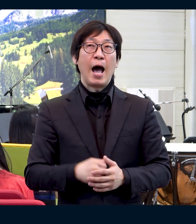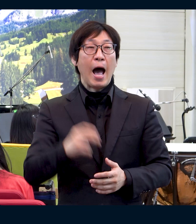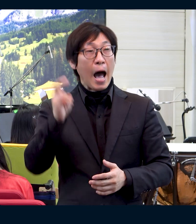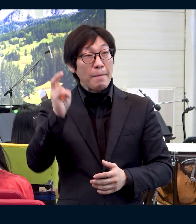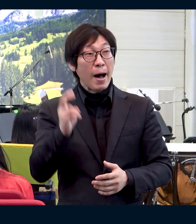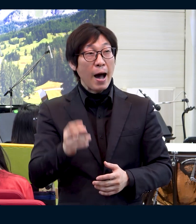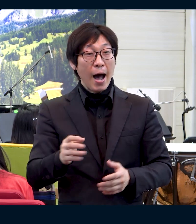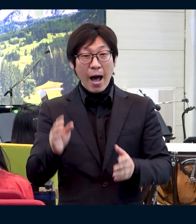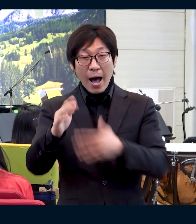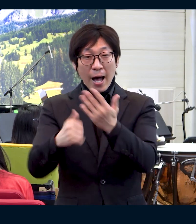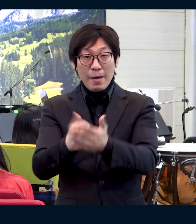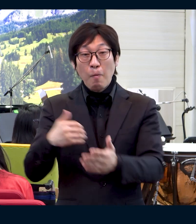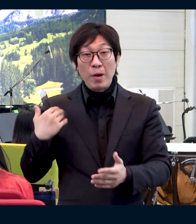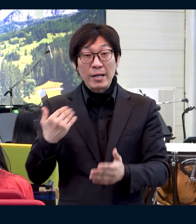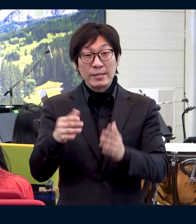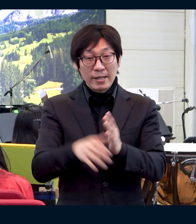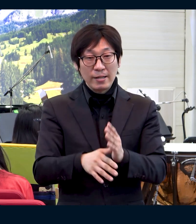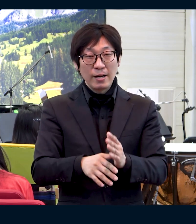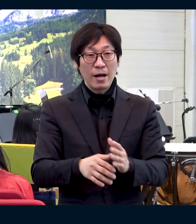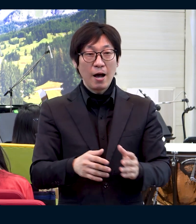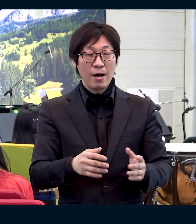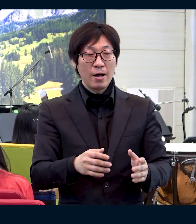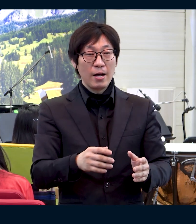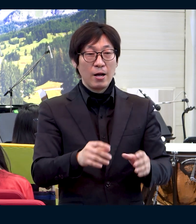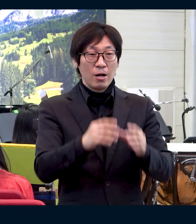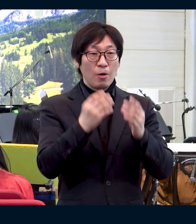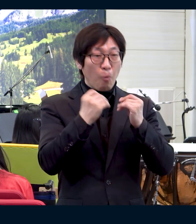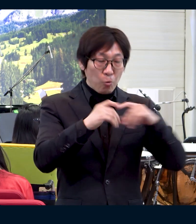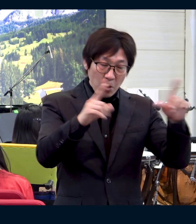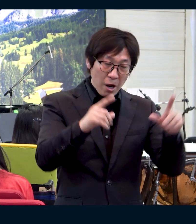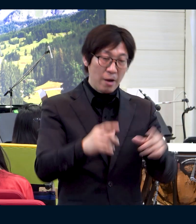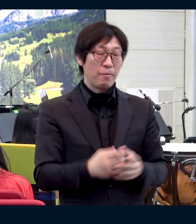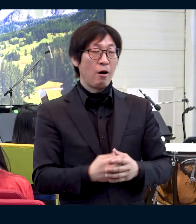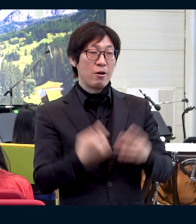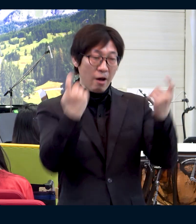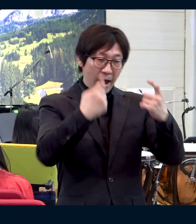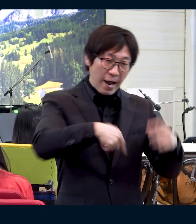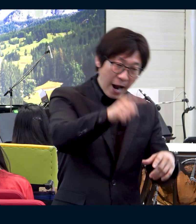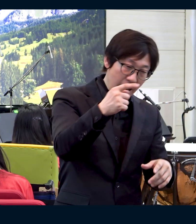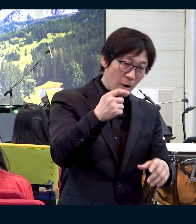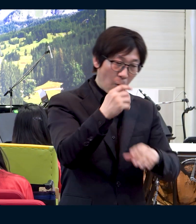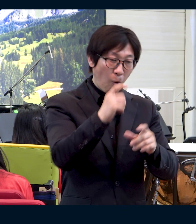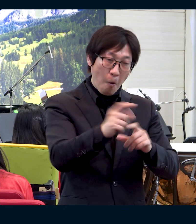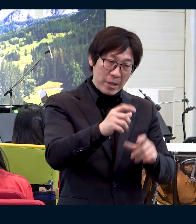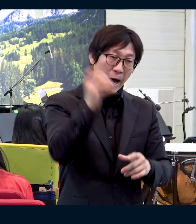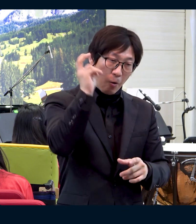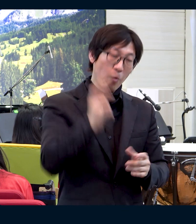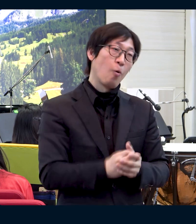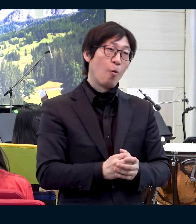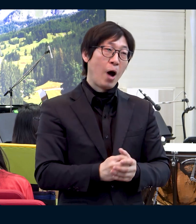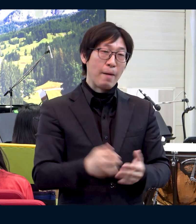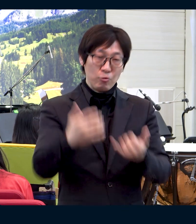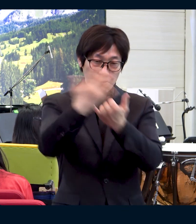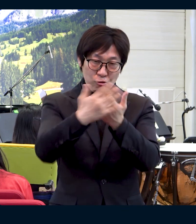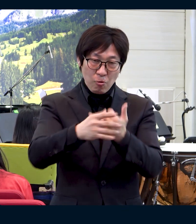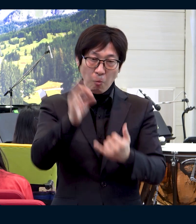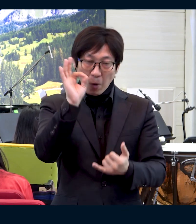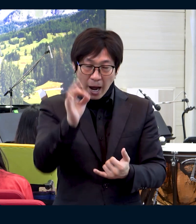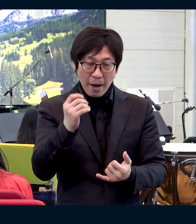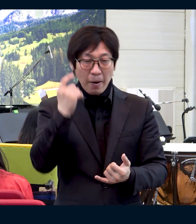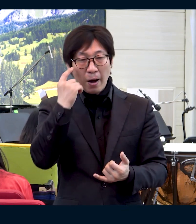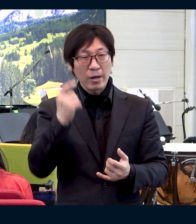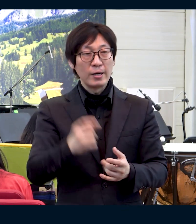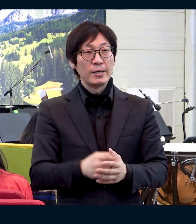아마 찾았을 것 같습니다. 그리고 뭐 짬나면 유튜브나 보면서 하루하루를 살았을 텐데 정말 그렇지 않은